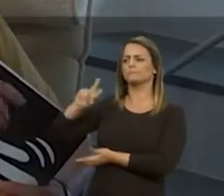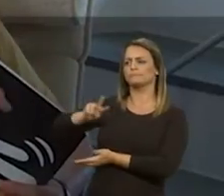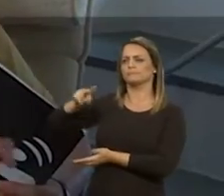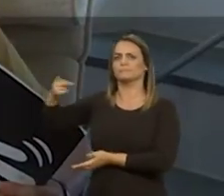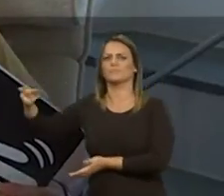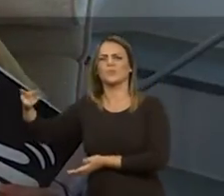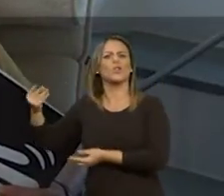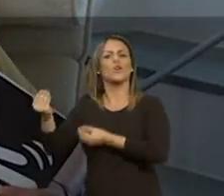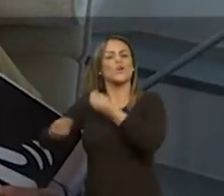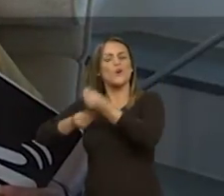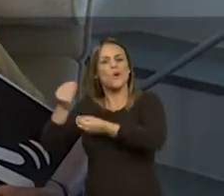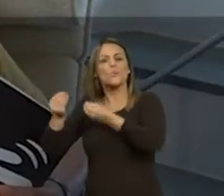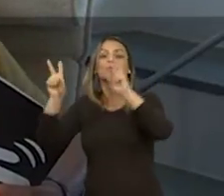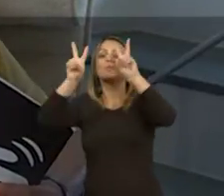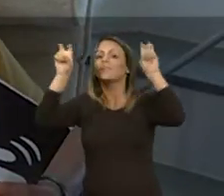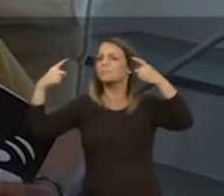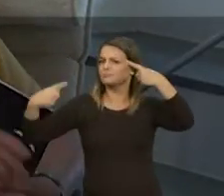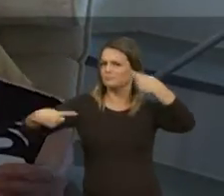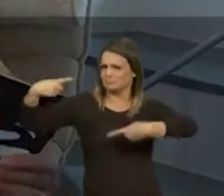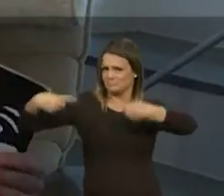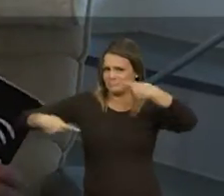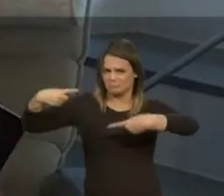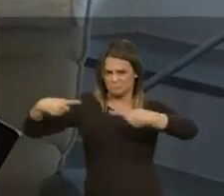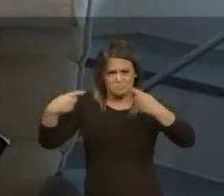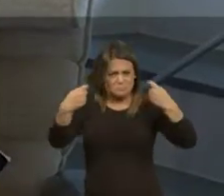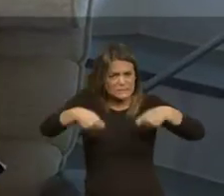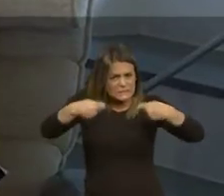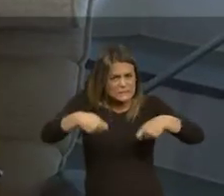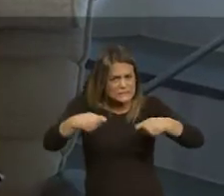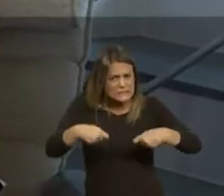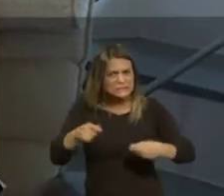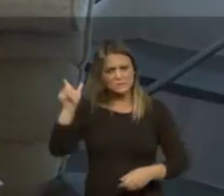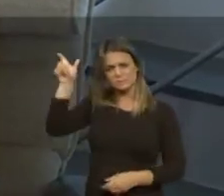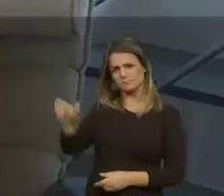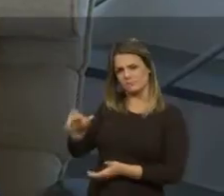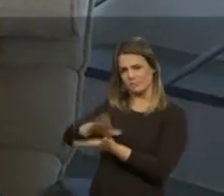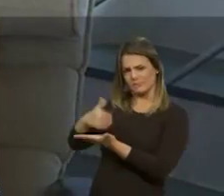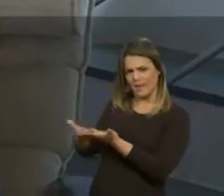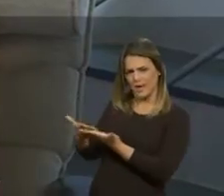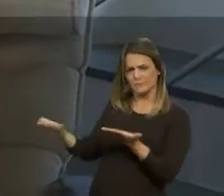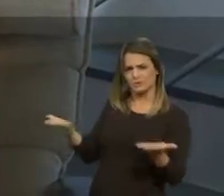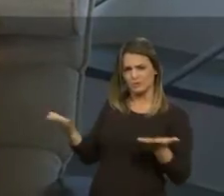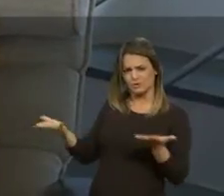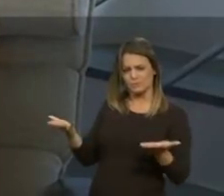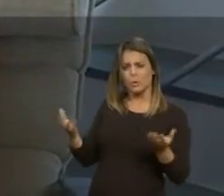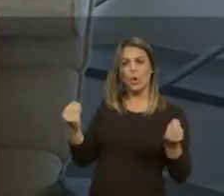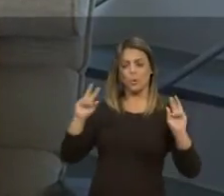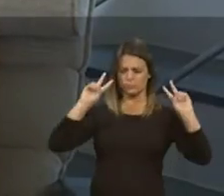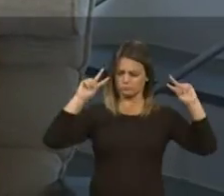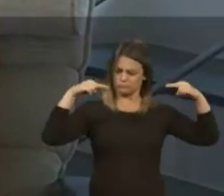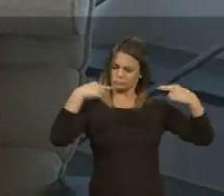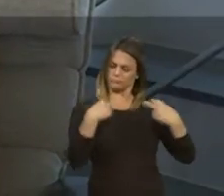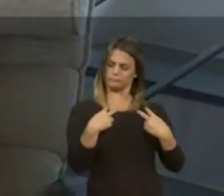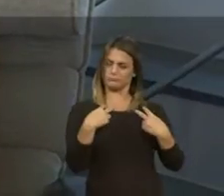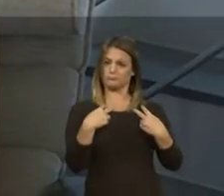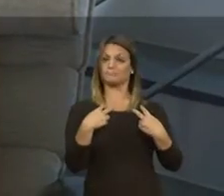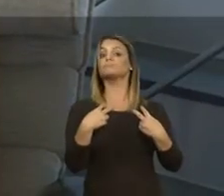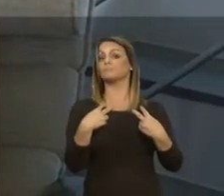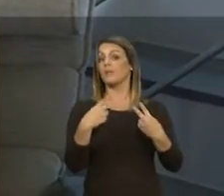Exatamente isso que eu gostaria de discutir. A necessidade, como que tu te vê? Nós sabemos que é uma realidade diferenciada